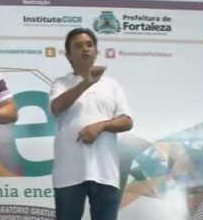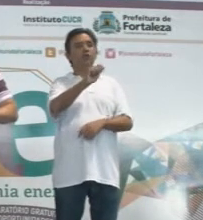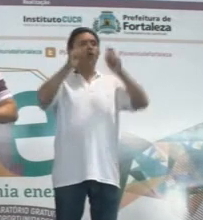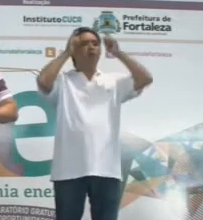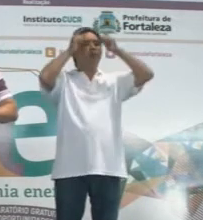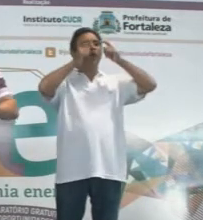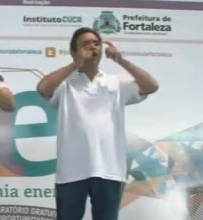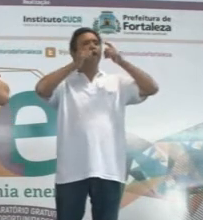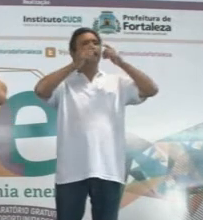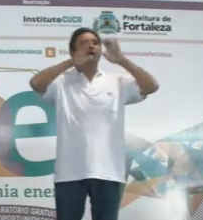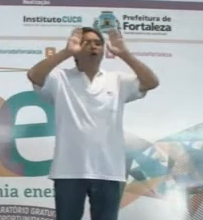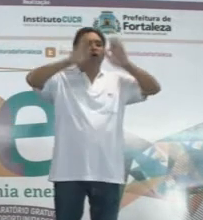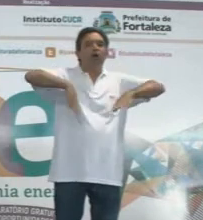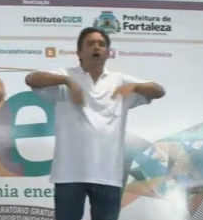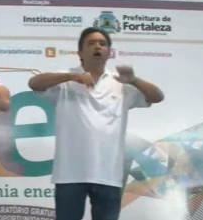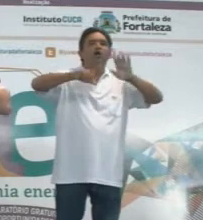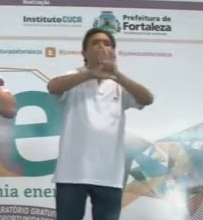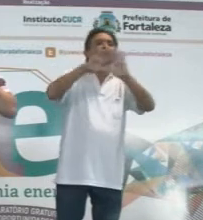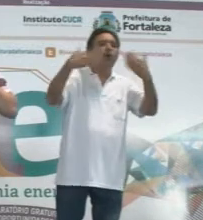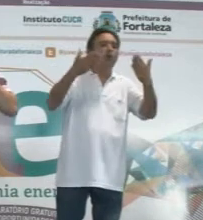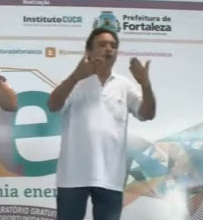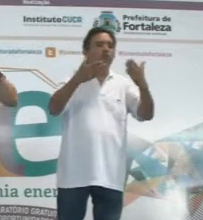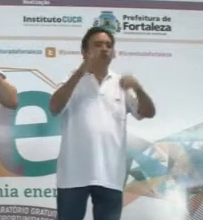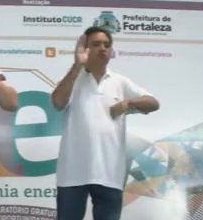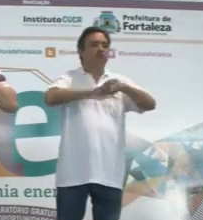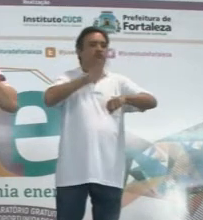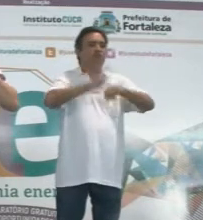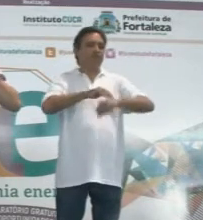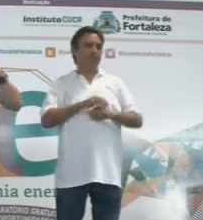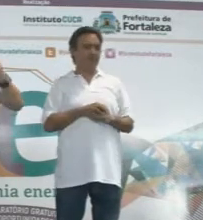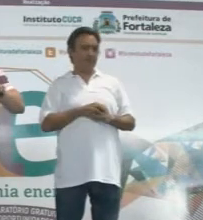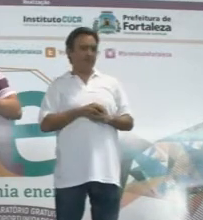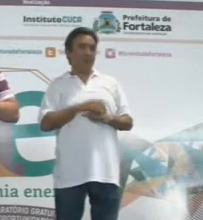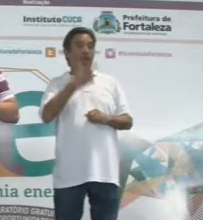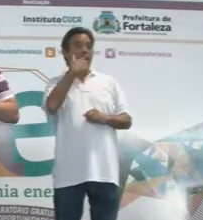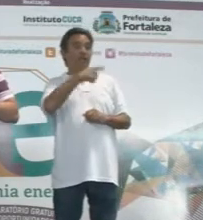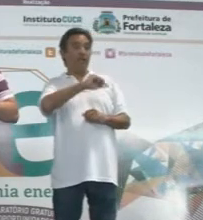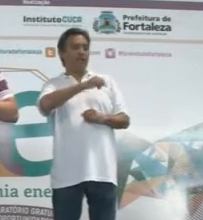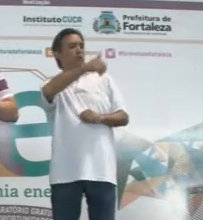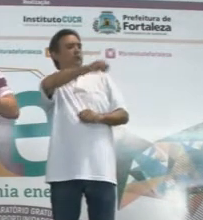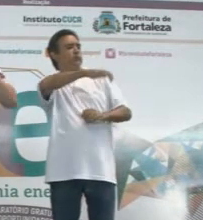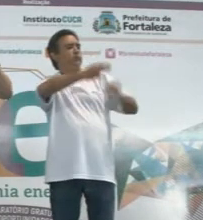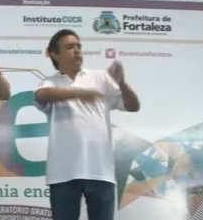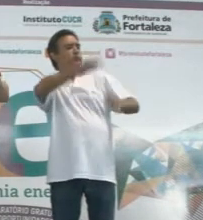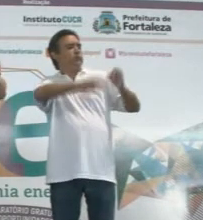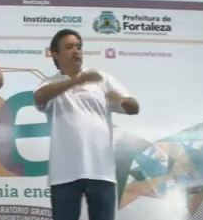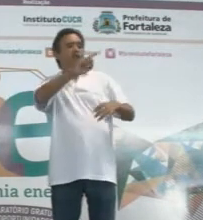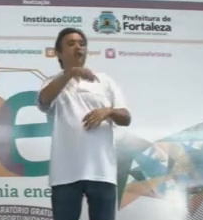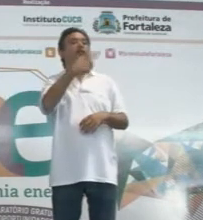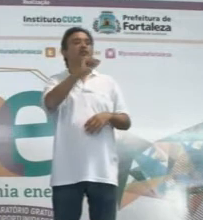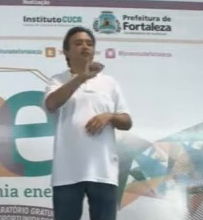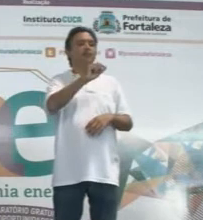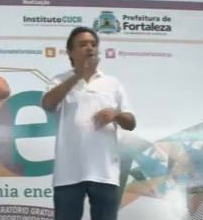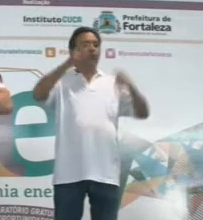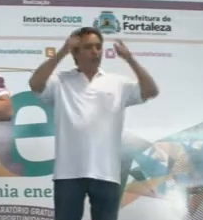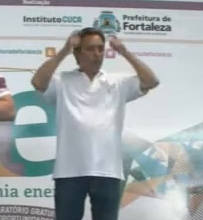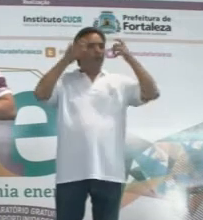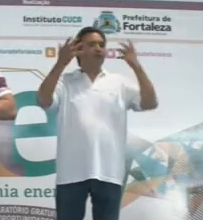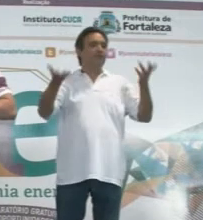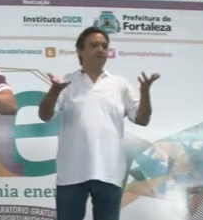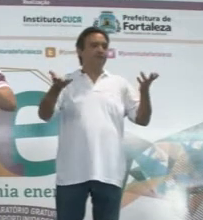lei? Aqui ele cria. Quem julga se a lei está errada? O rei que criou a